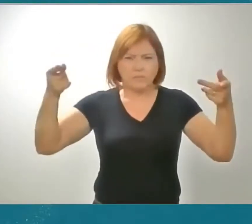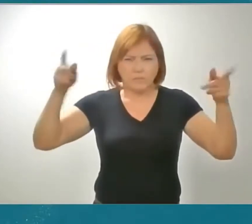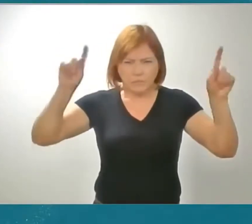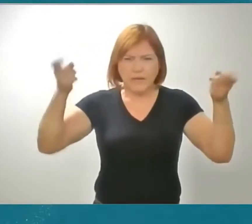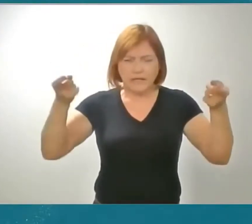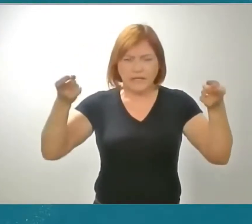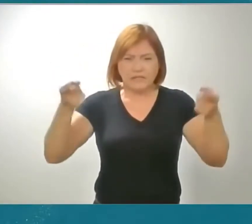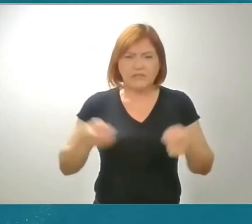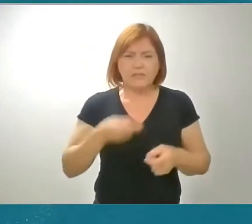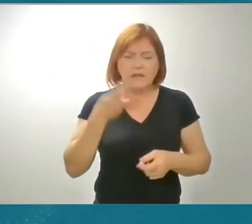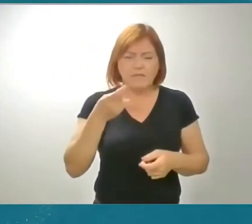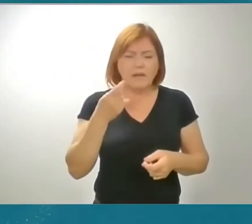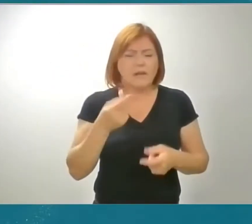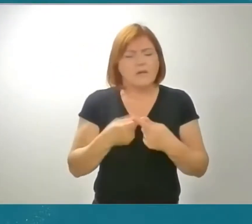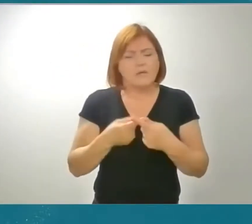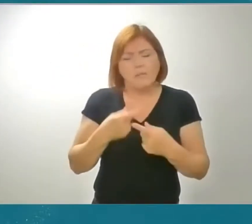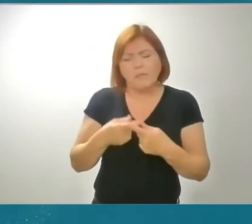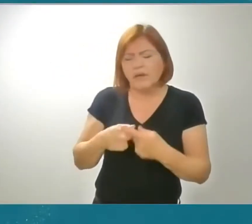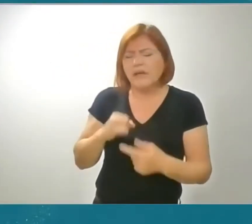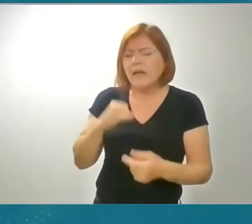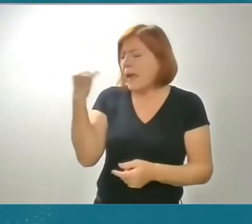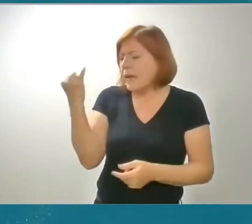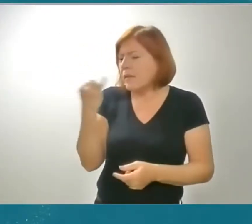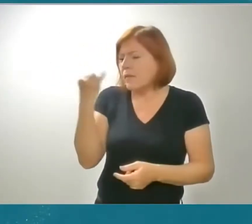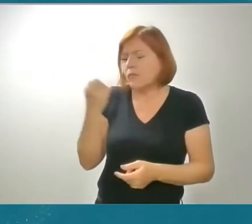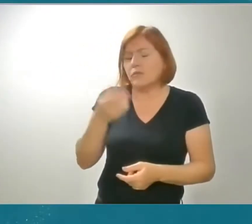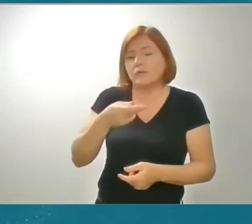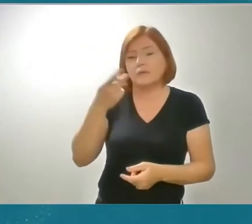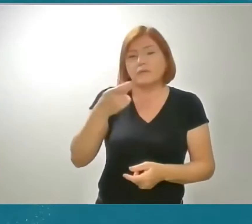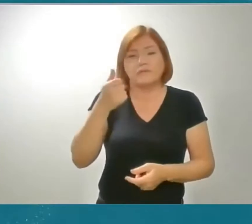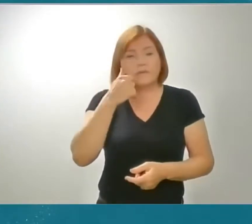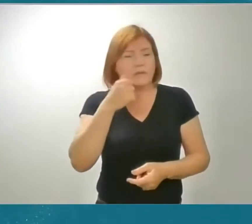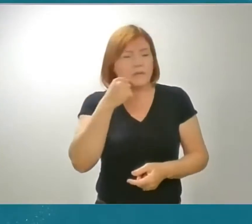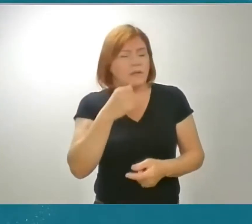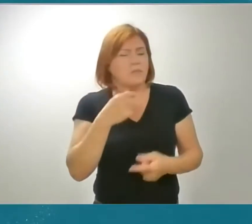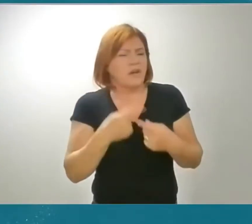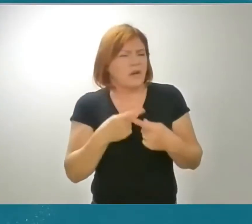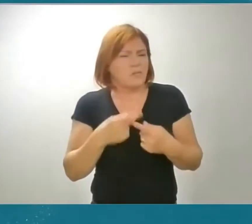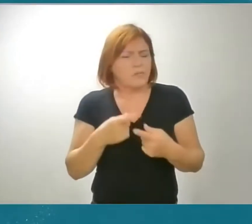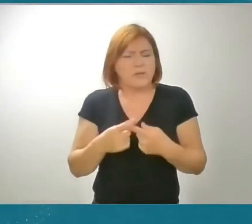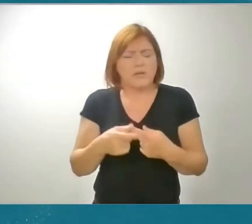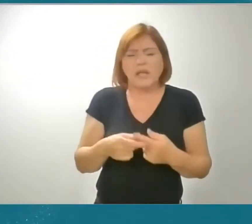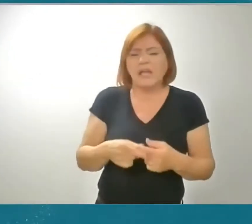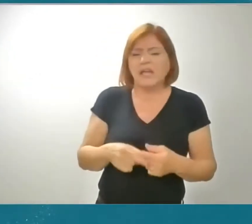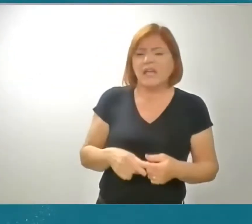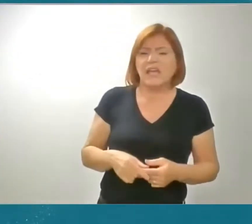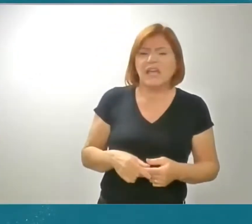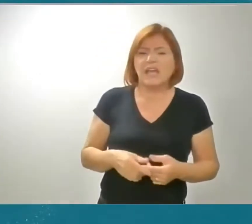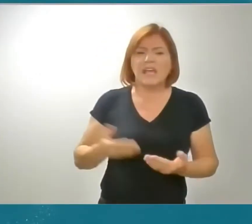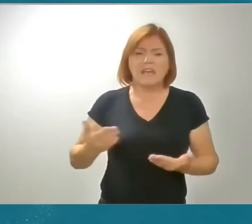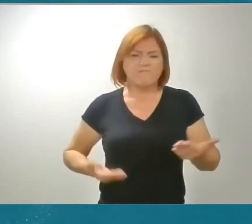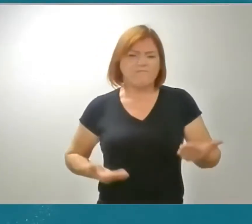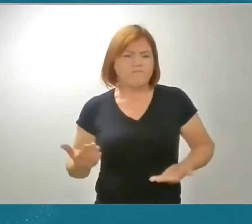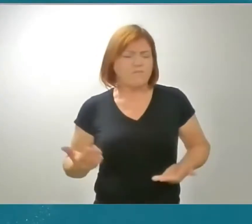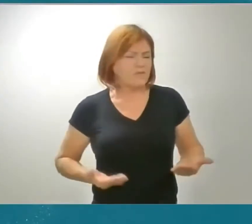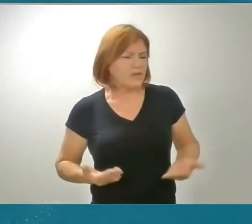marido proclama suas virtudes, afirmando: muitas mulheres são notáveis, tu, porém, a